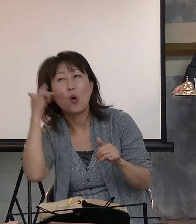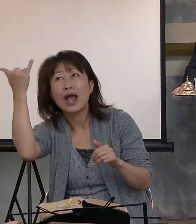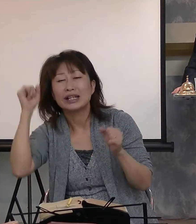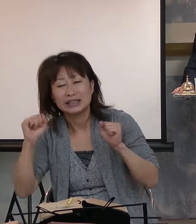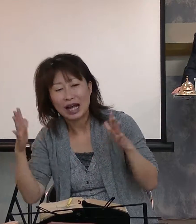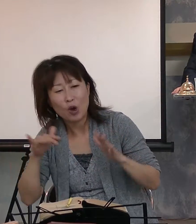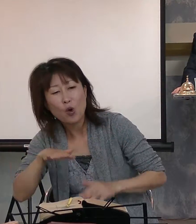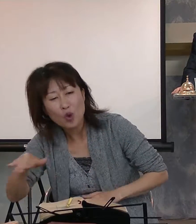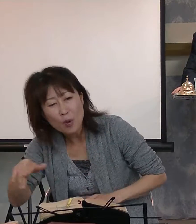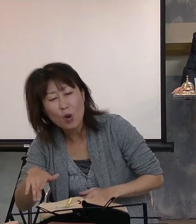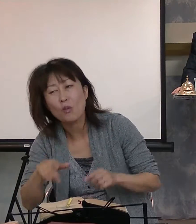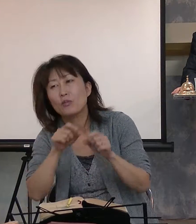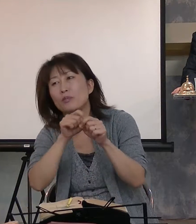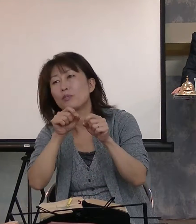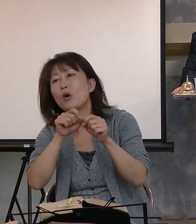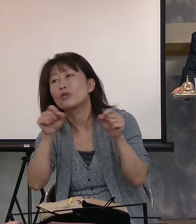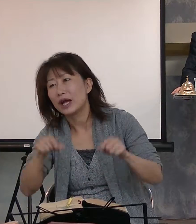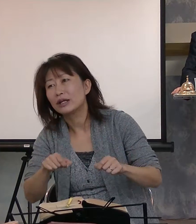です。